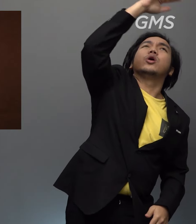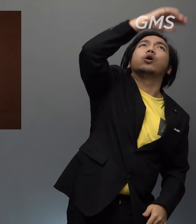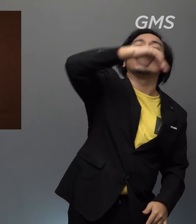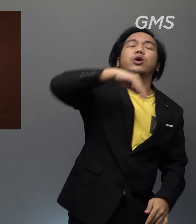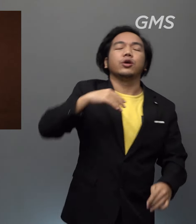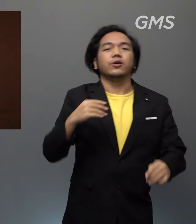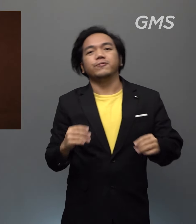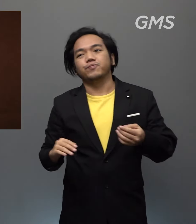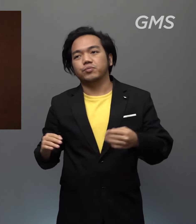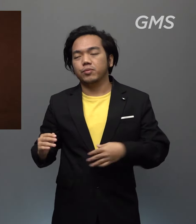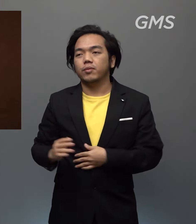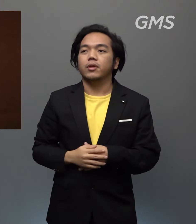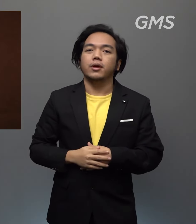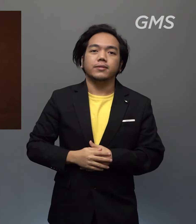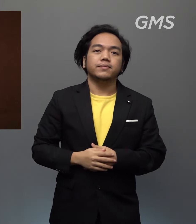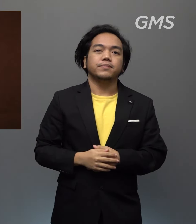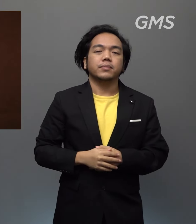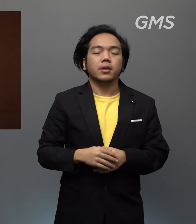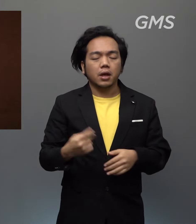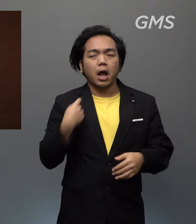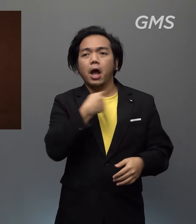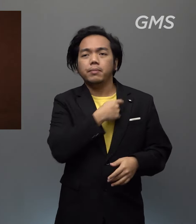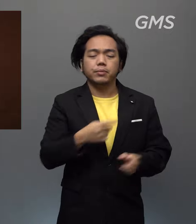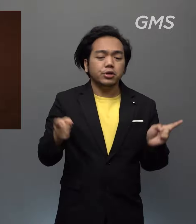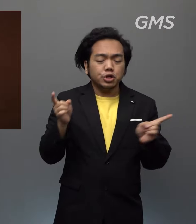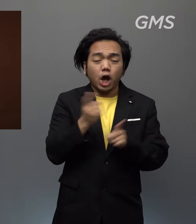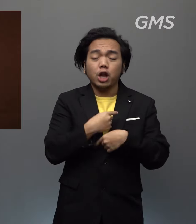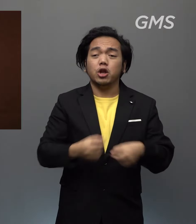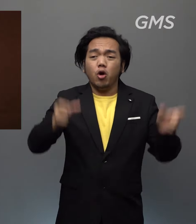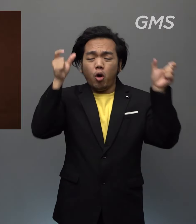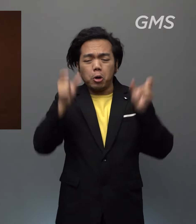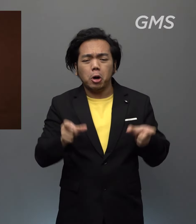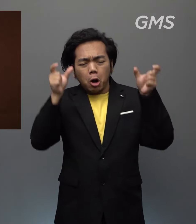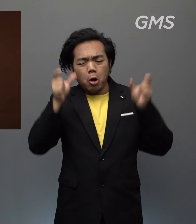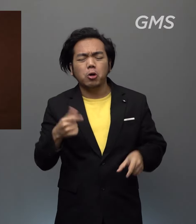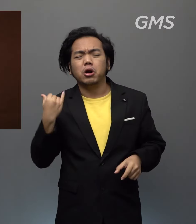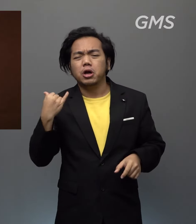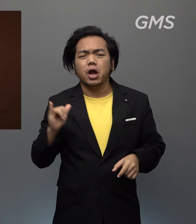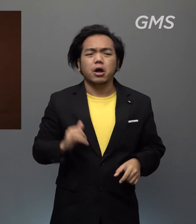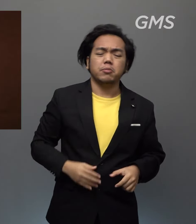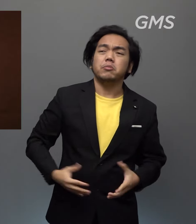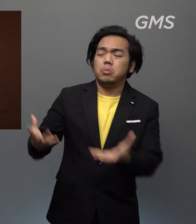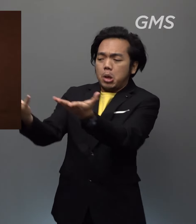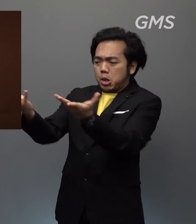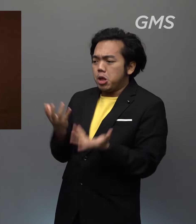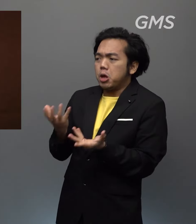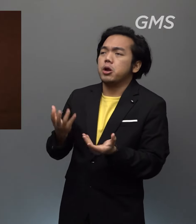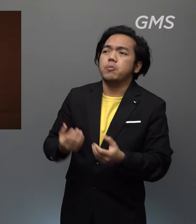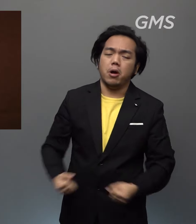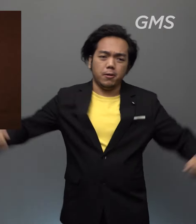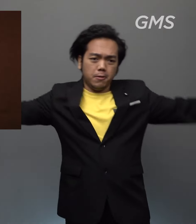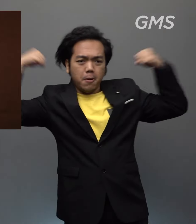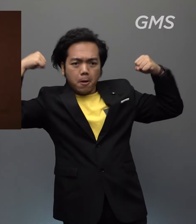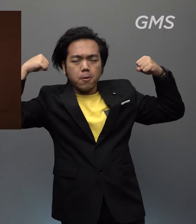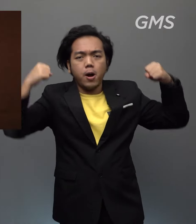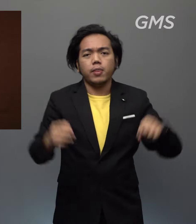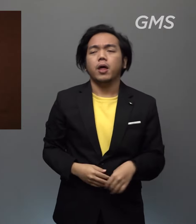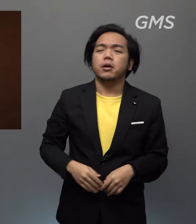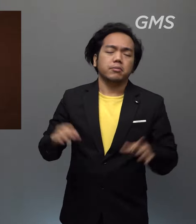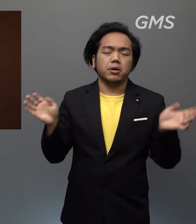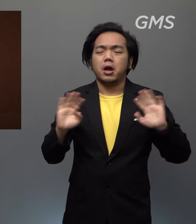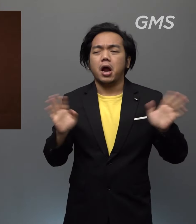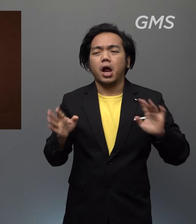semata. Dan kami menjadi orang-orang yang menerima kekuatan, berlari tidak menjadi lesu, berjalan tidak menjadi lelah.